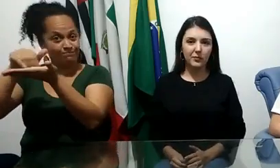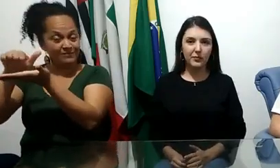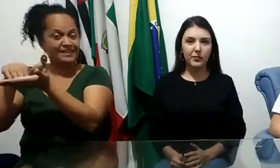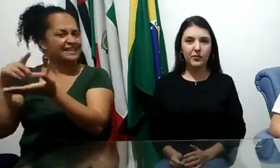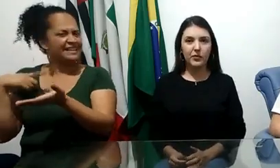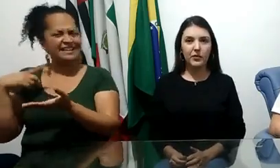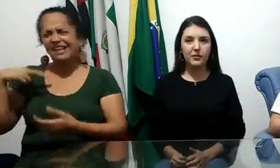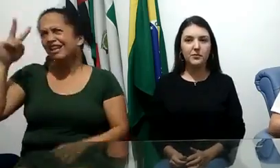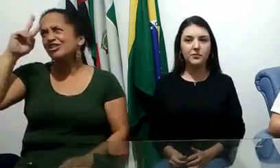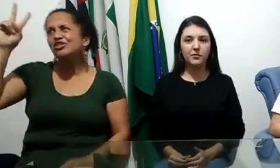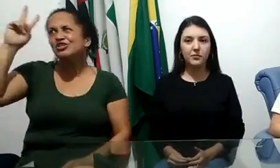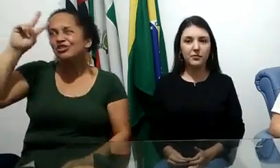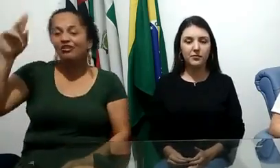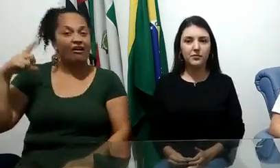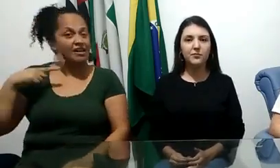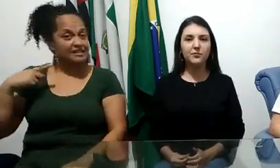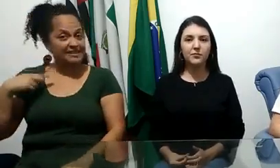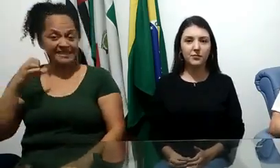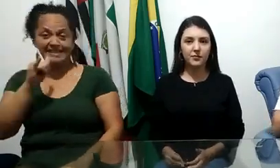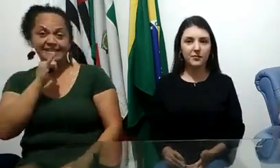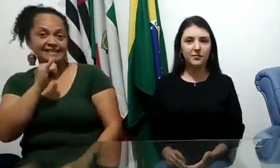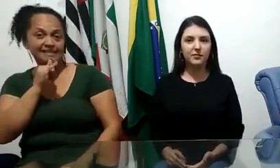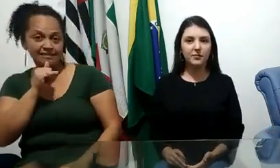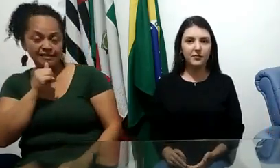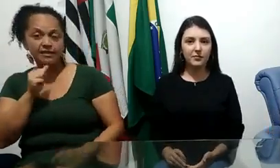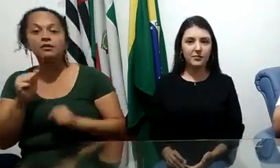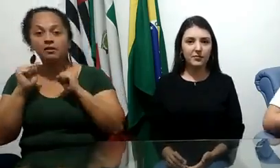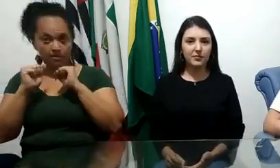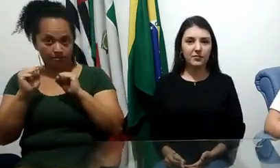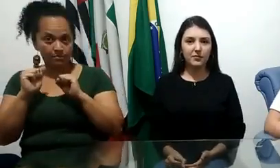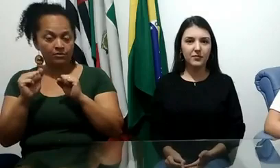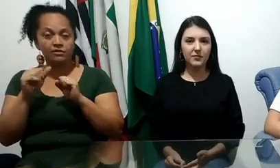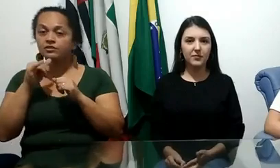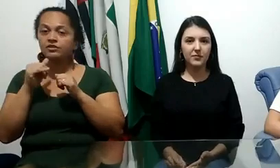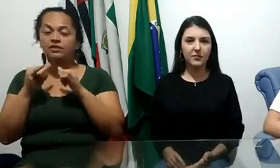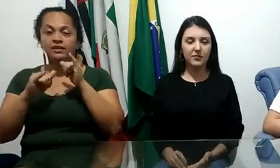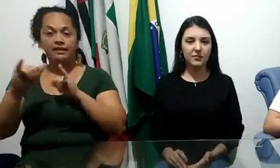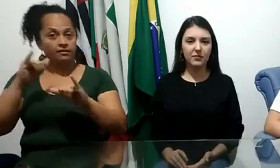poderia pegar para falar sobre maturidade. Mas